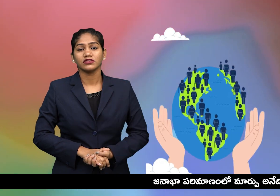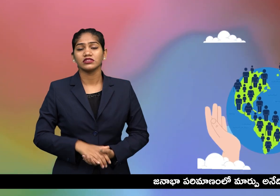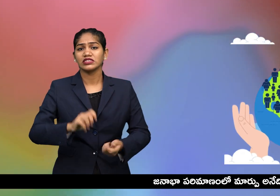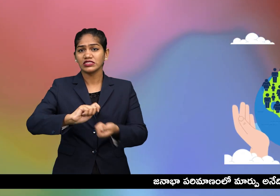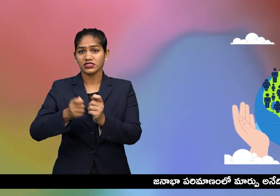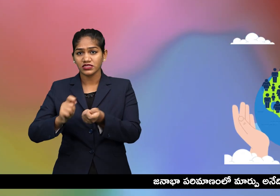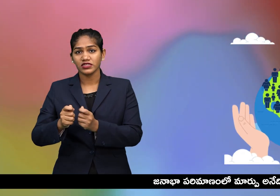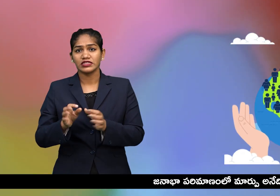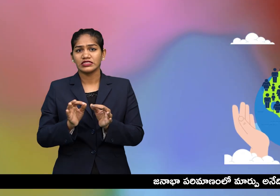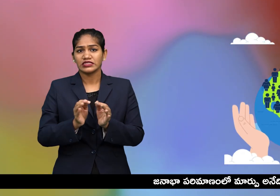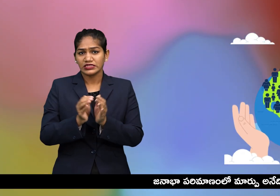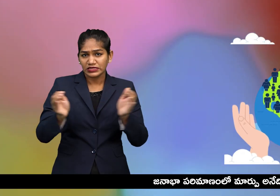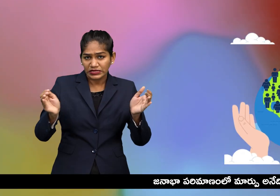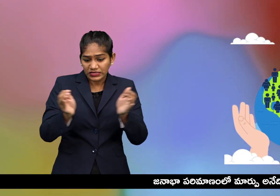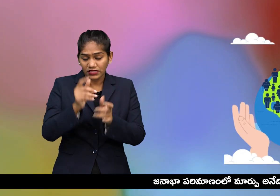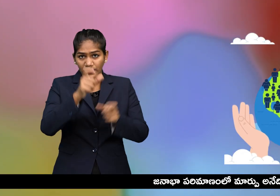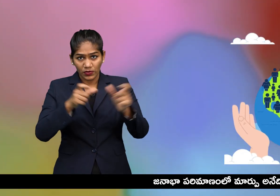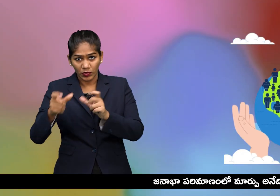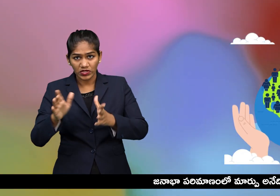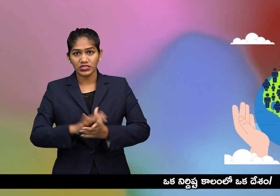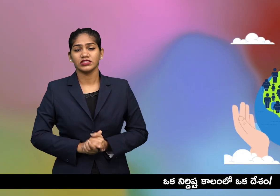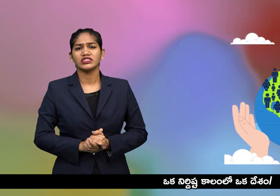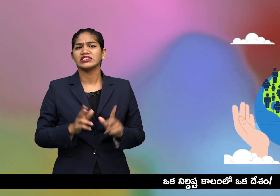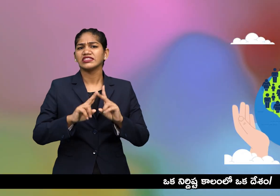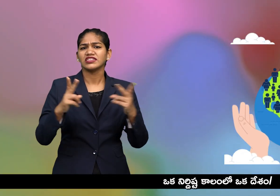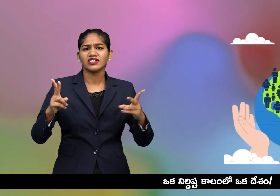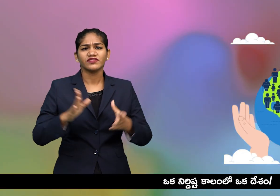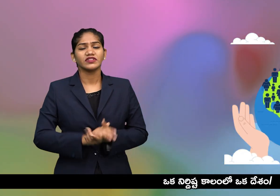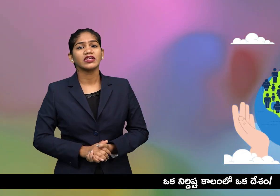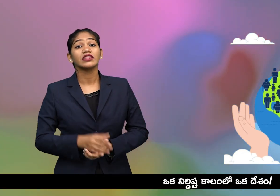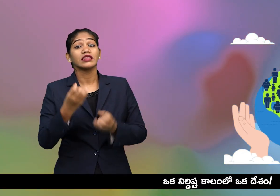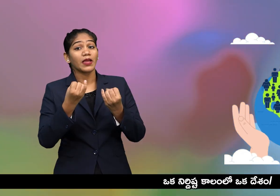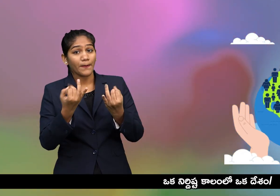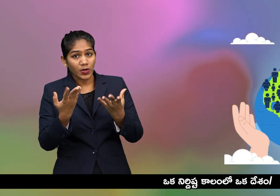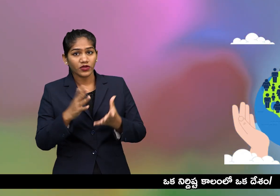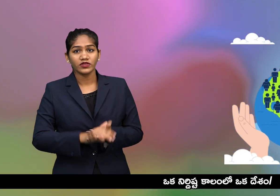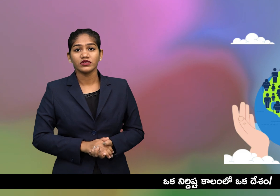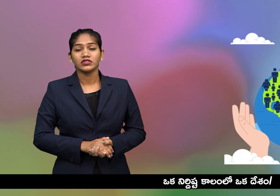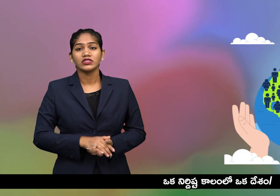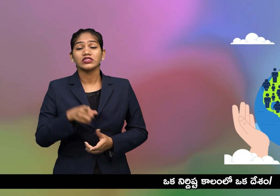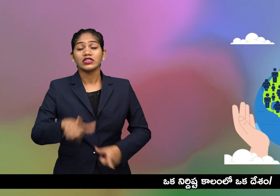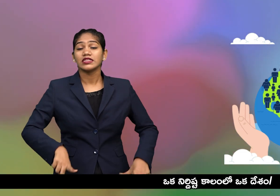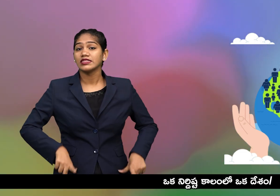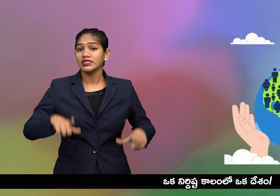జనాభా పరిమాణంలో మార్పు అనేది ఒక నిర్దిష్ట కాలంలో ఒక దేశం లేదా